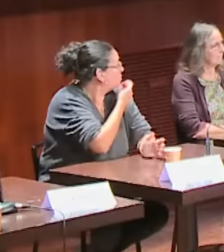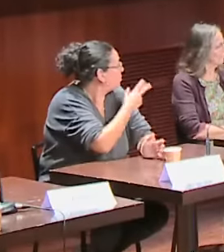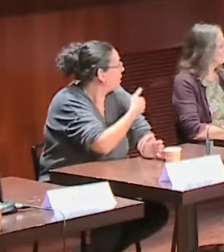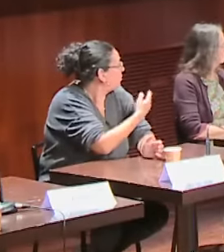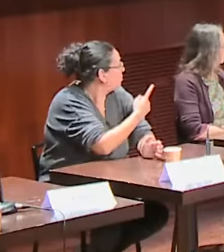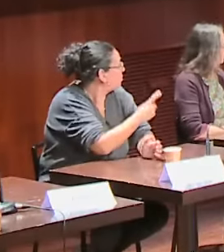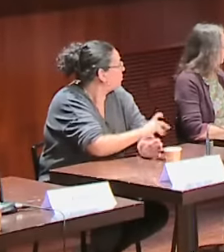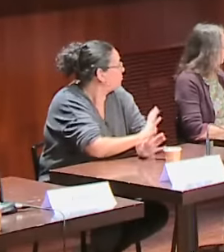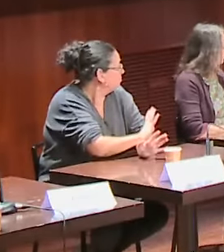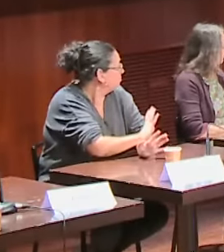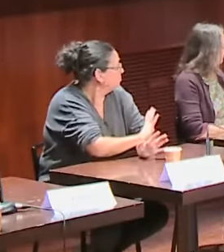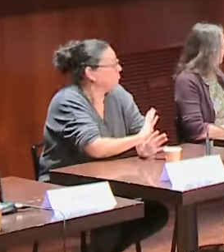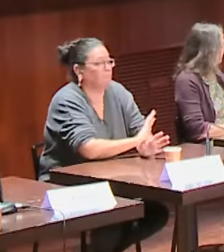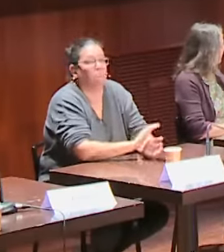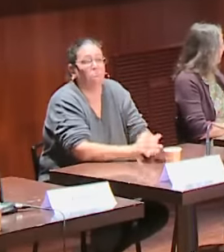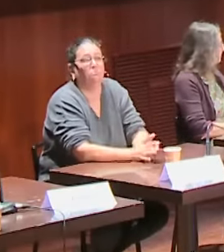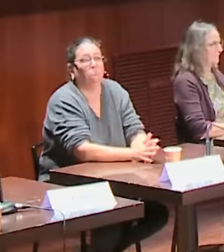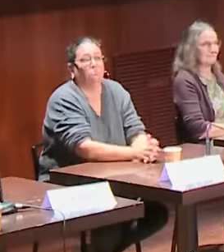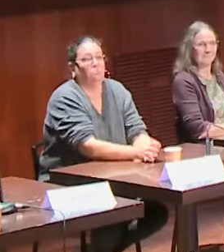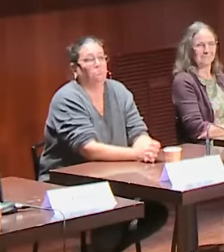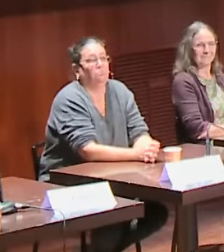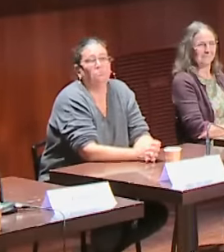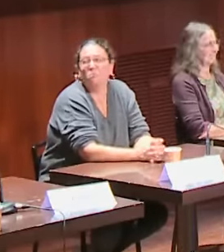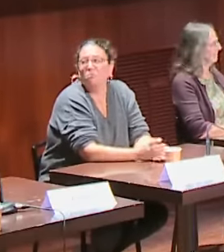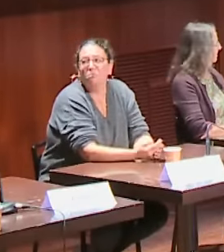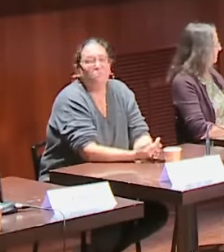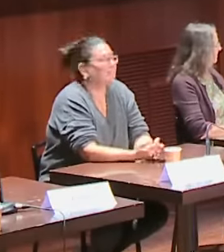Alors, pour donner... Voilà, je ne sais pas si ça répond un peu...